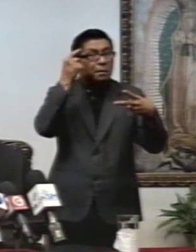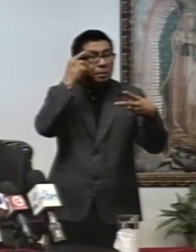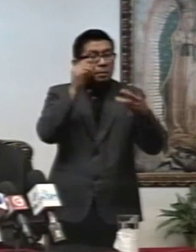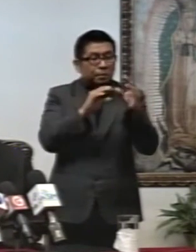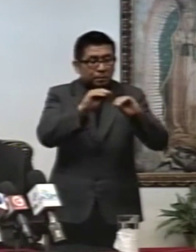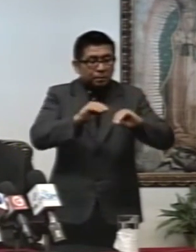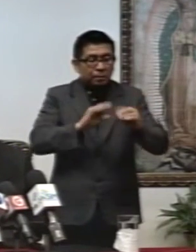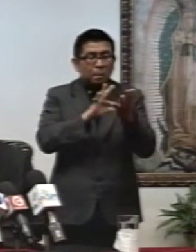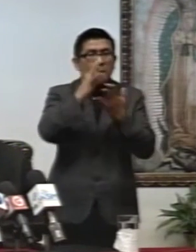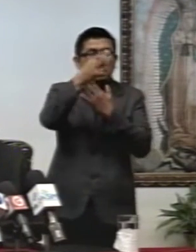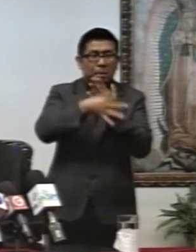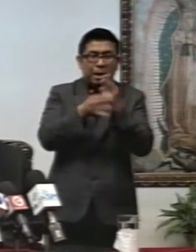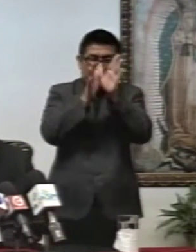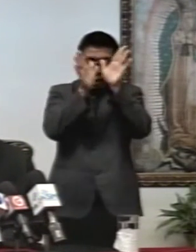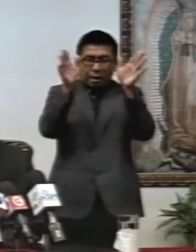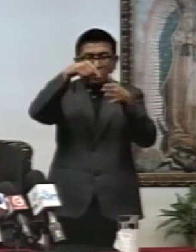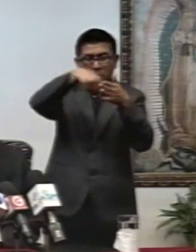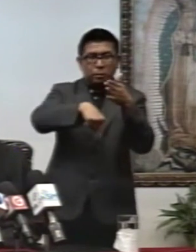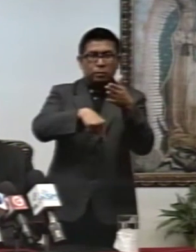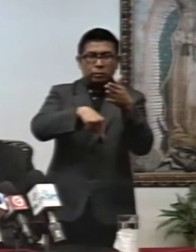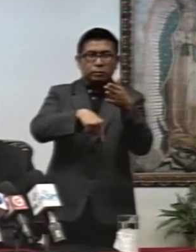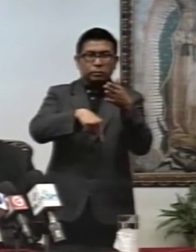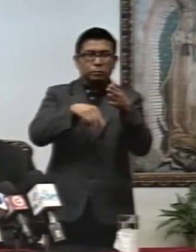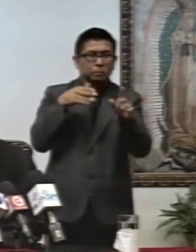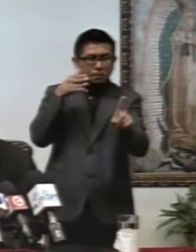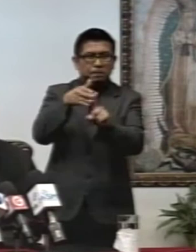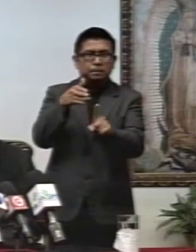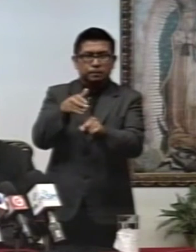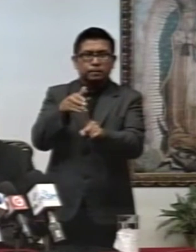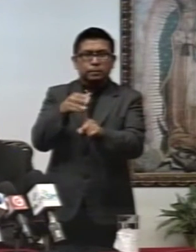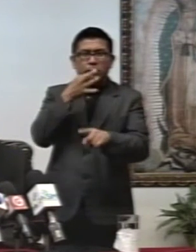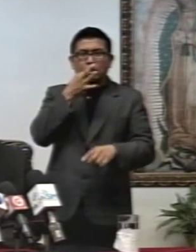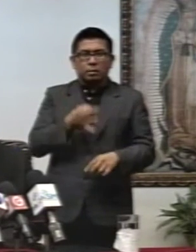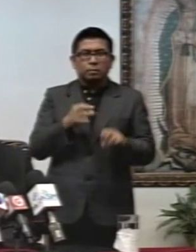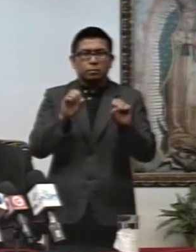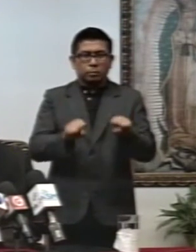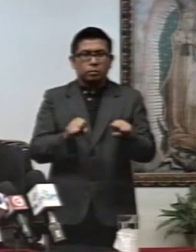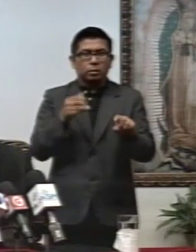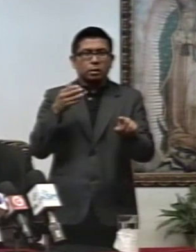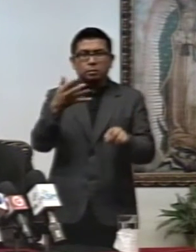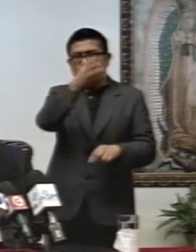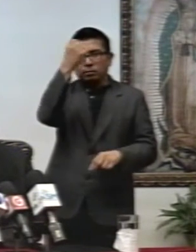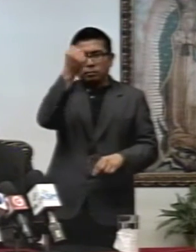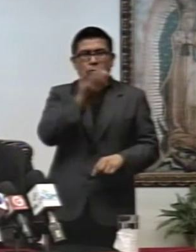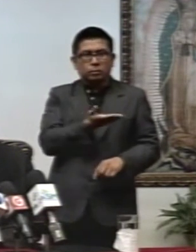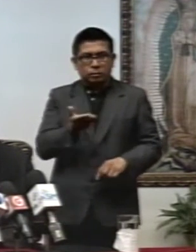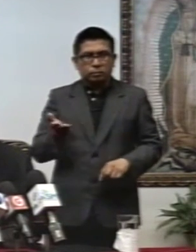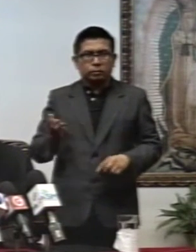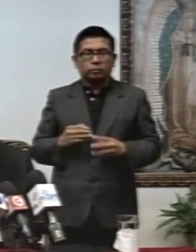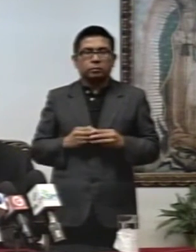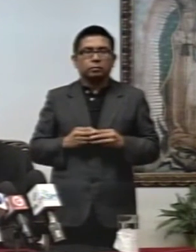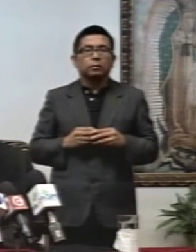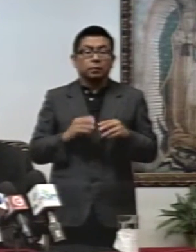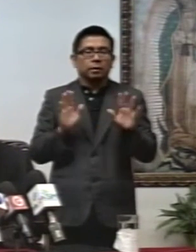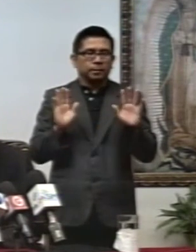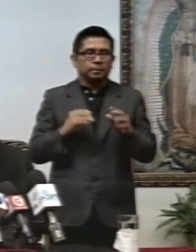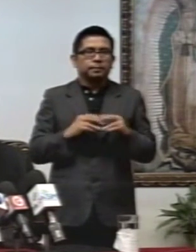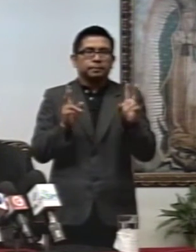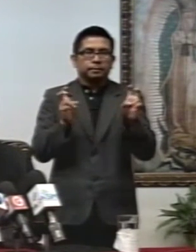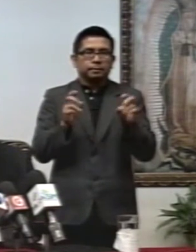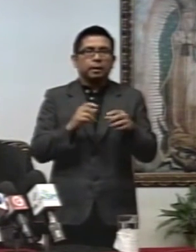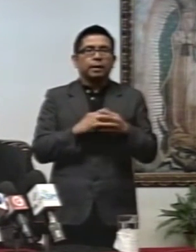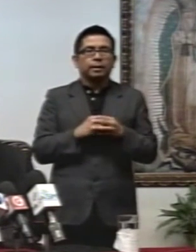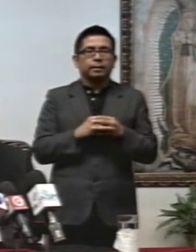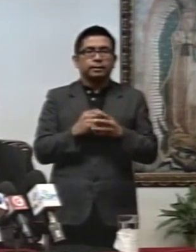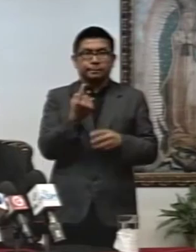plan amplio y profundo, eficaz, que verdaderamente dé resultado. Ahora, en cuanto a los